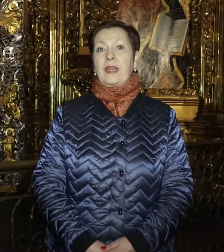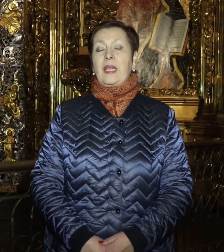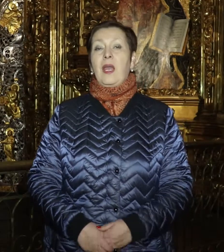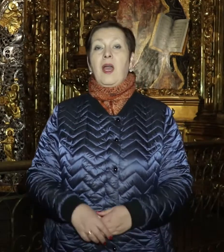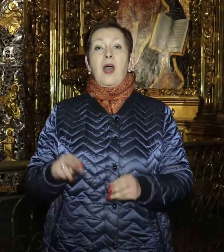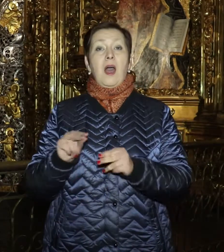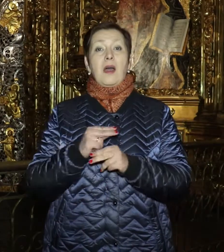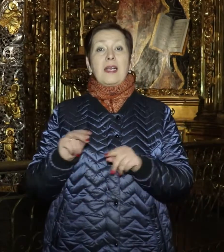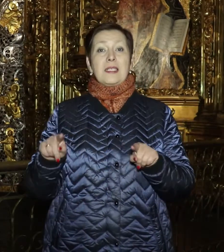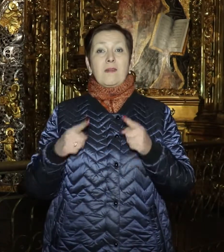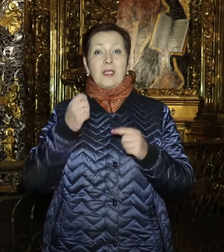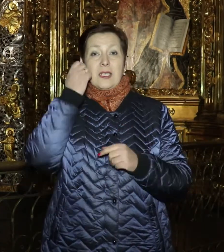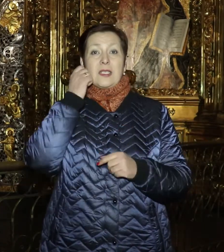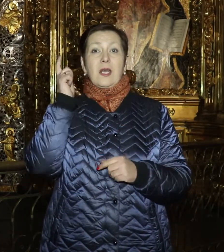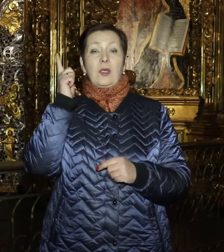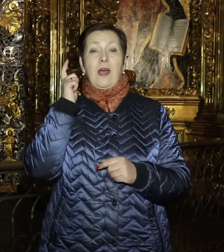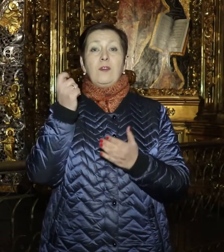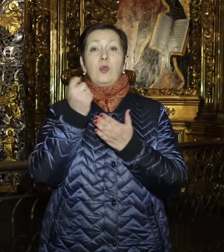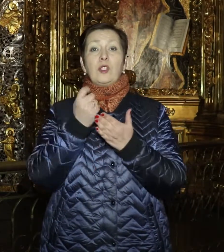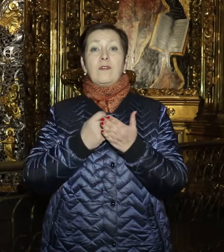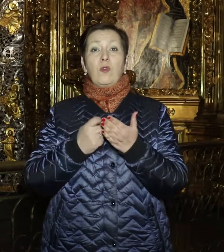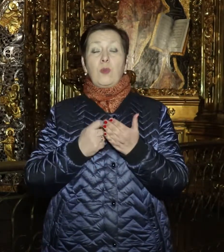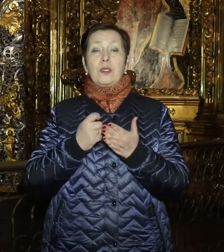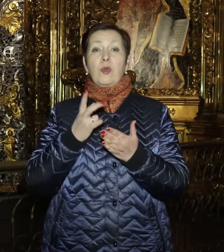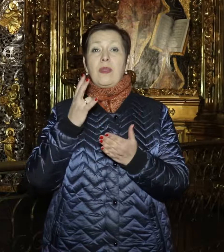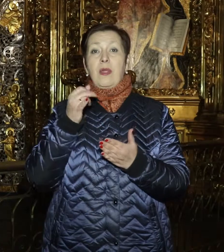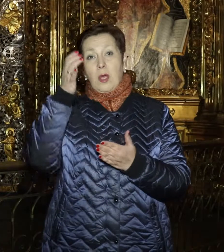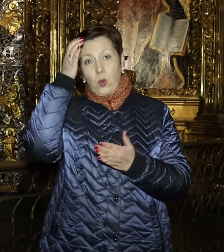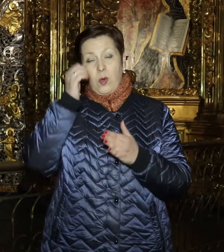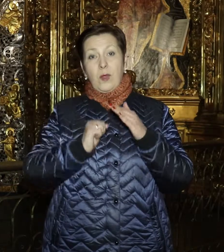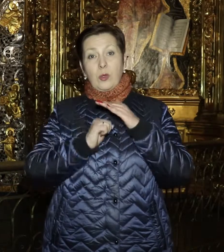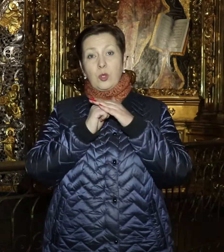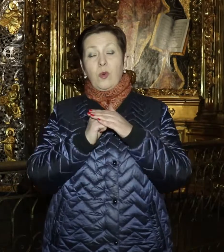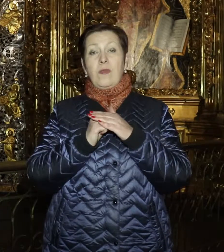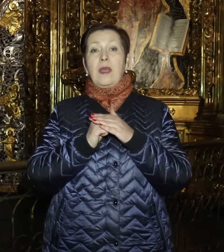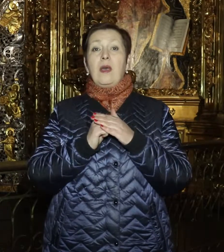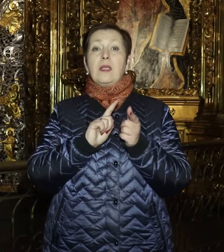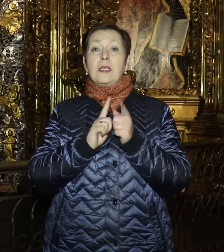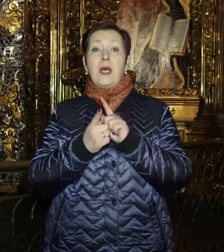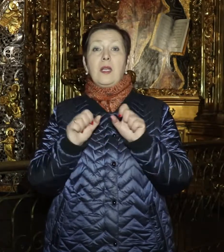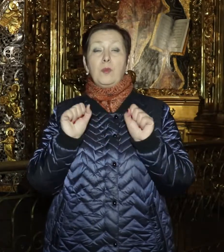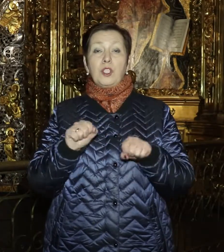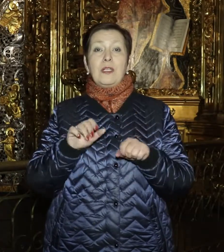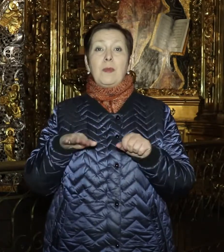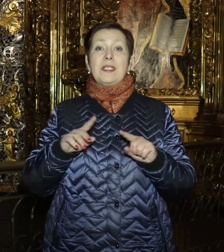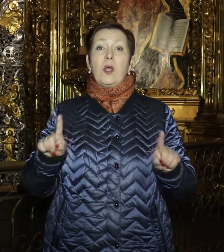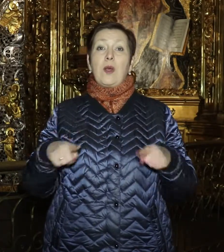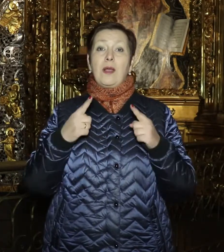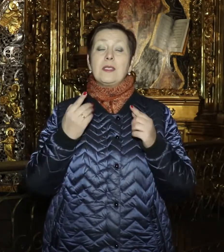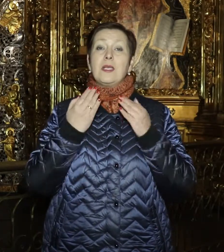Реставрація стародавнього живопису на науковій основі стала можливою після організації музею. У